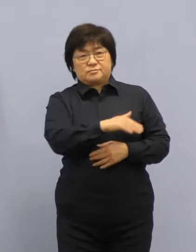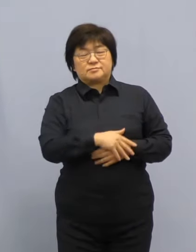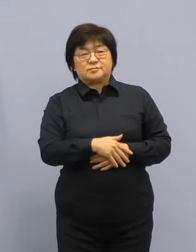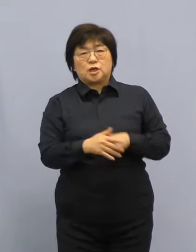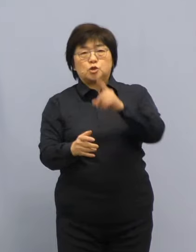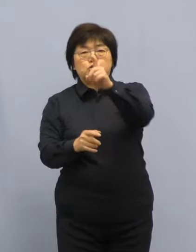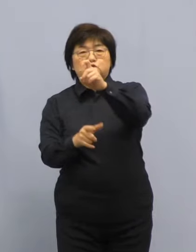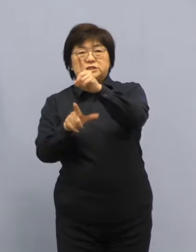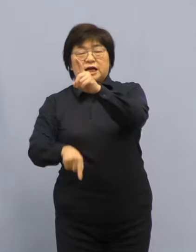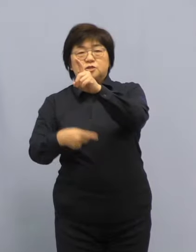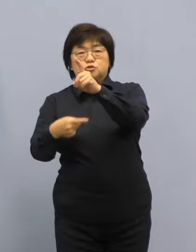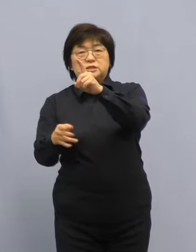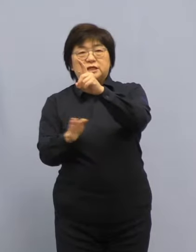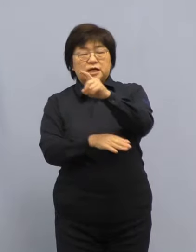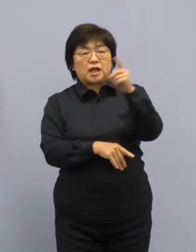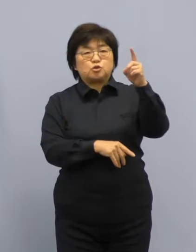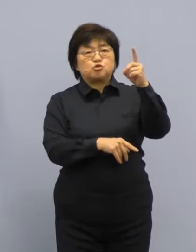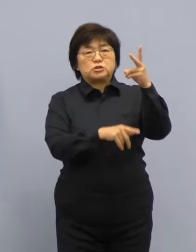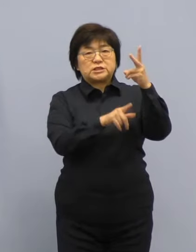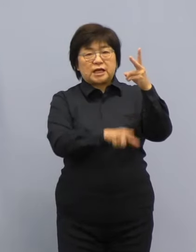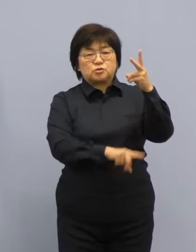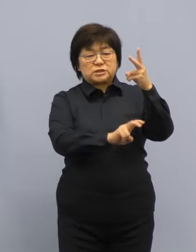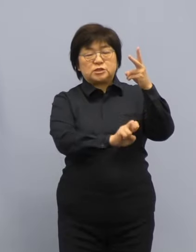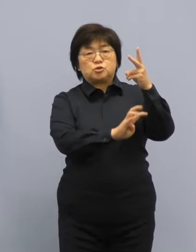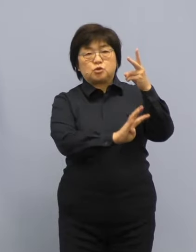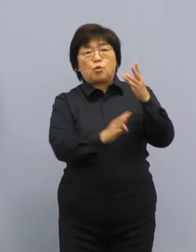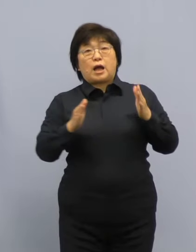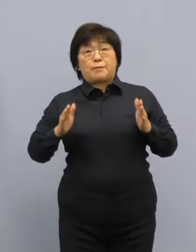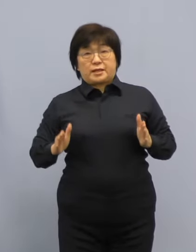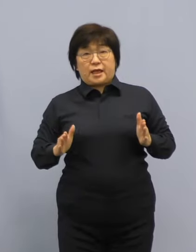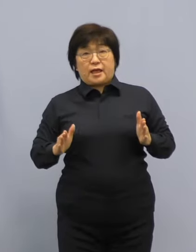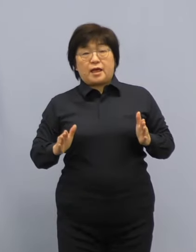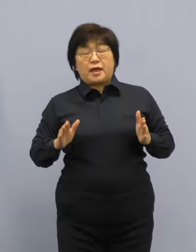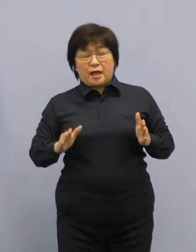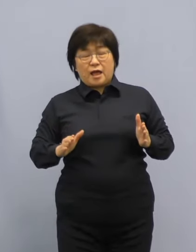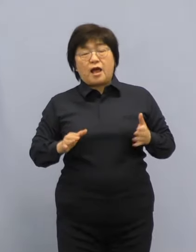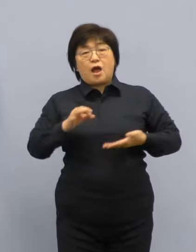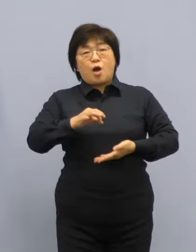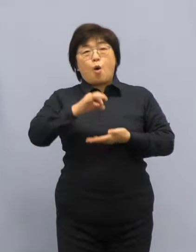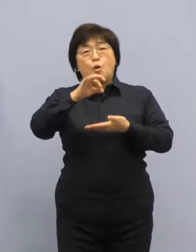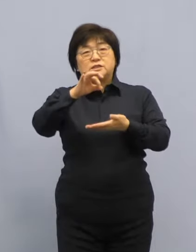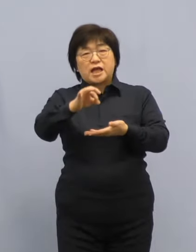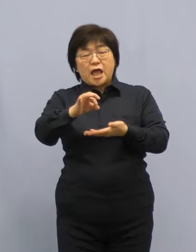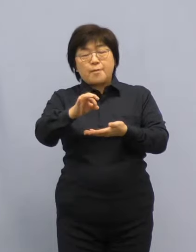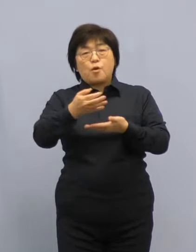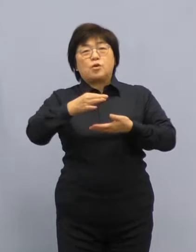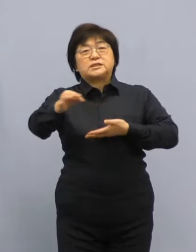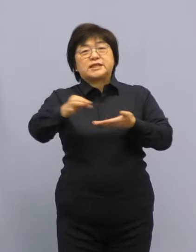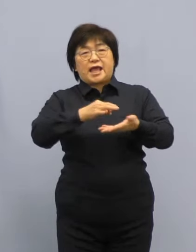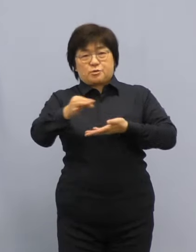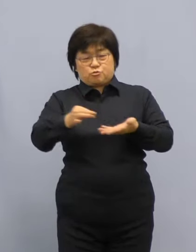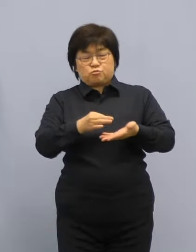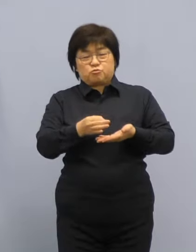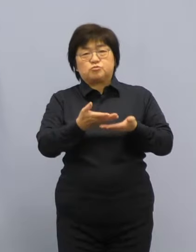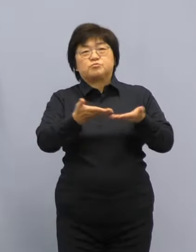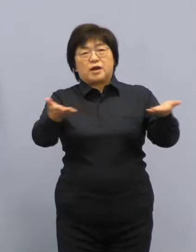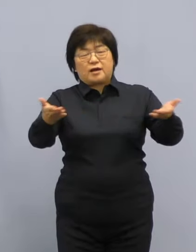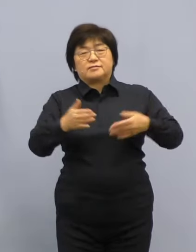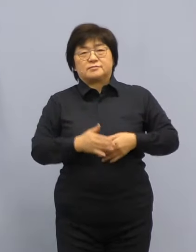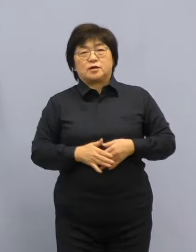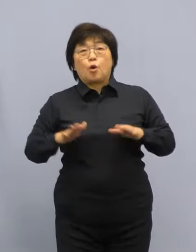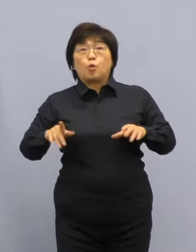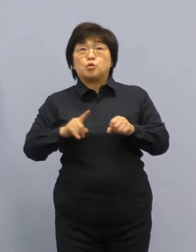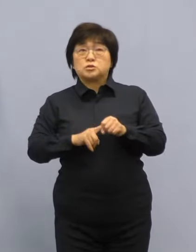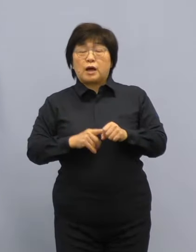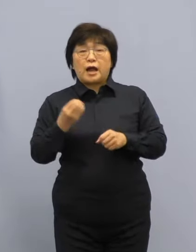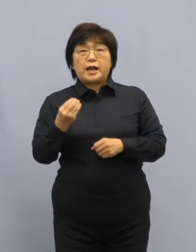1日から12月24日まで県産品お歳暮セールを開催をいたします。今年は令